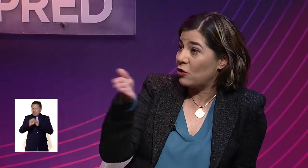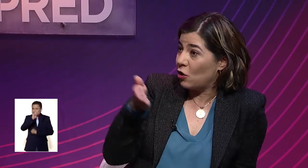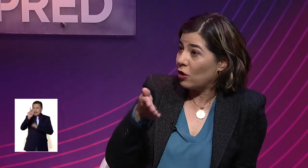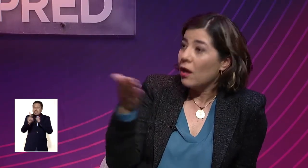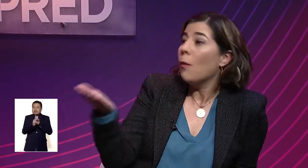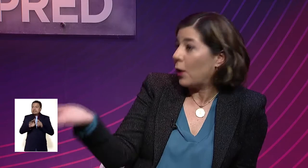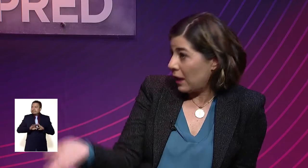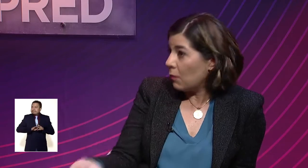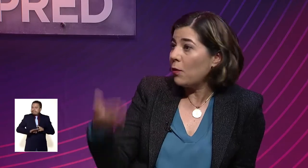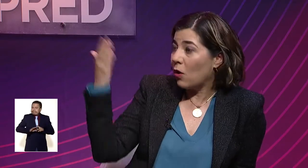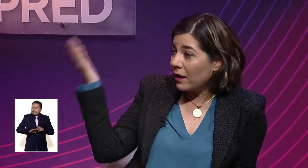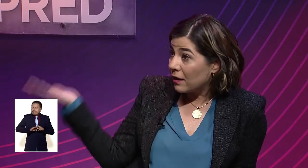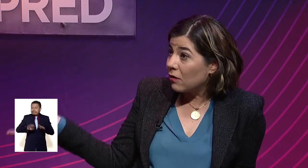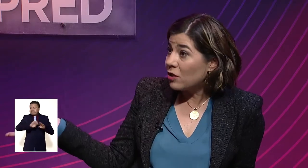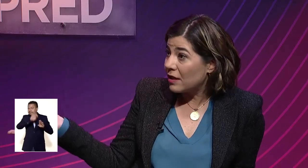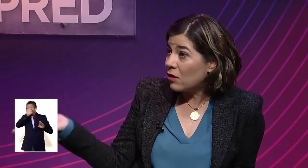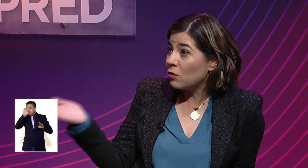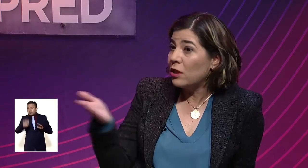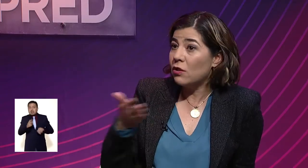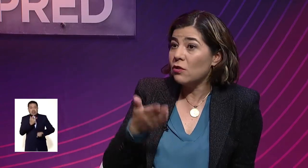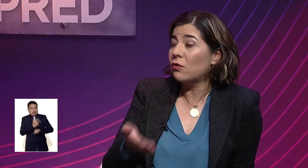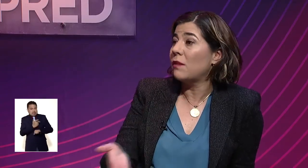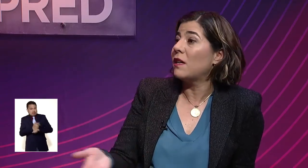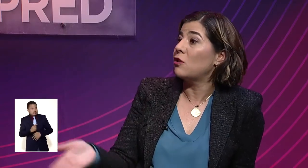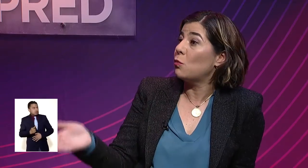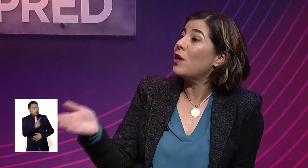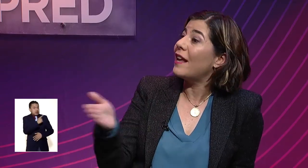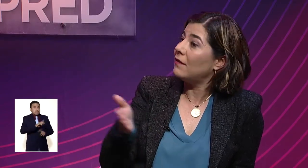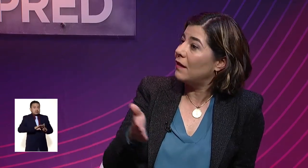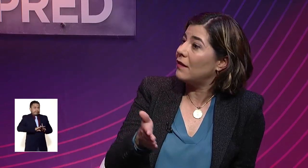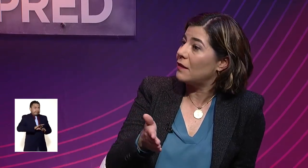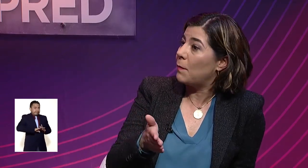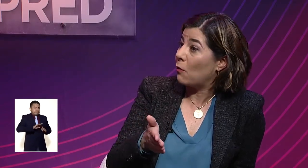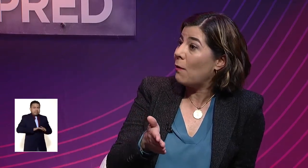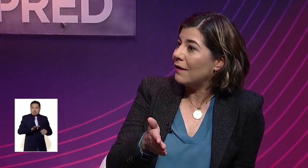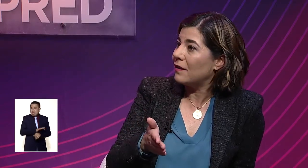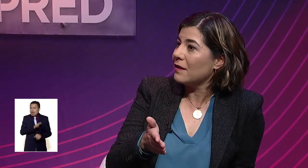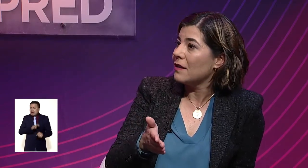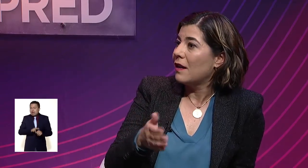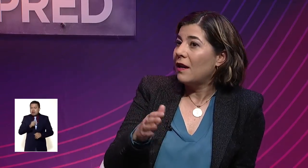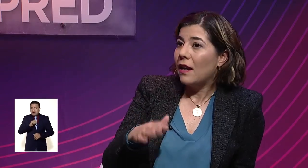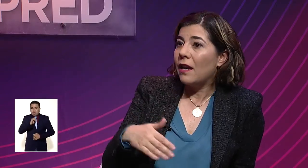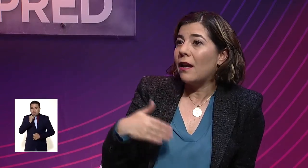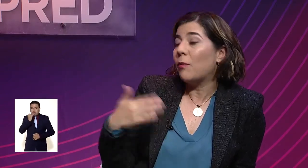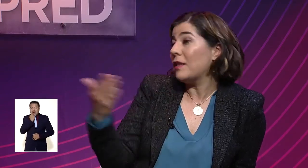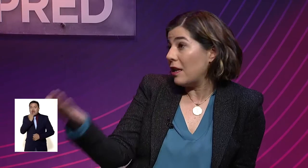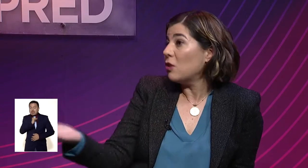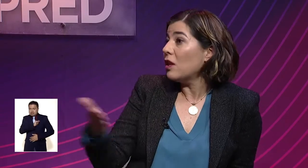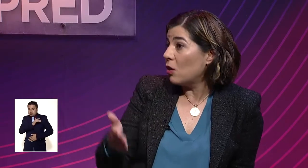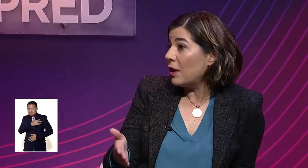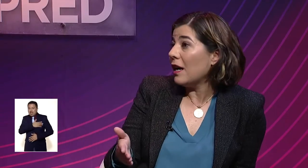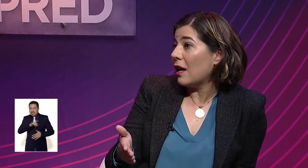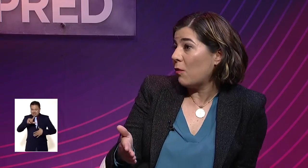migración, por ejemplo, en los Estados Unidos, con una migración muy grande de hispanohablantes, pues el hecho de incluir a la